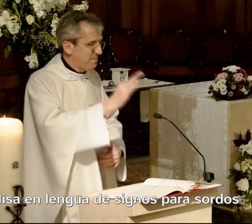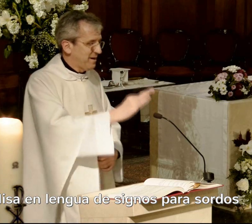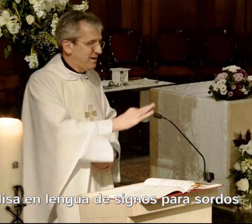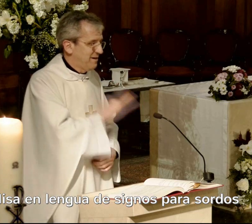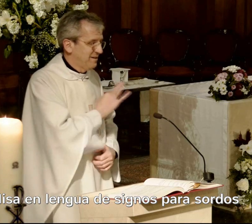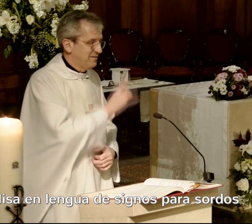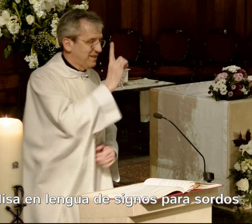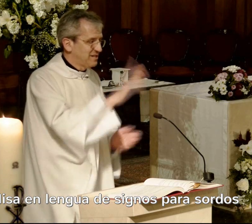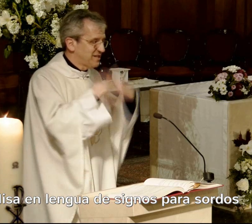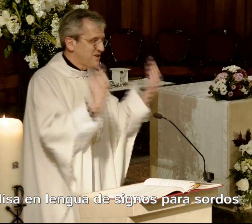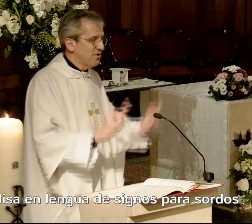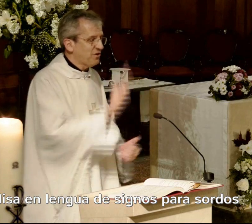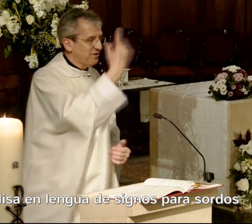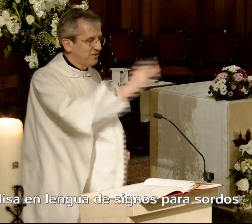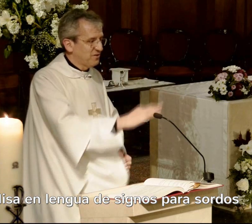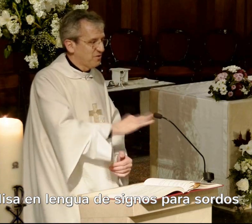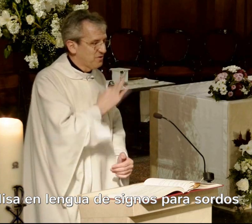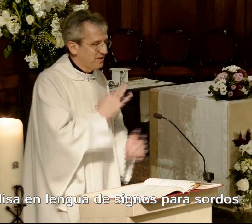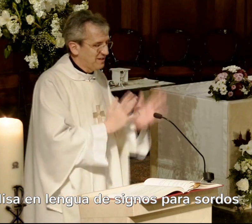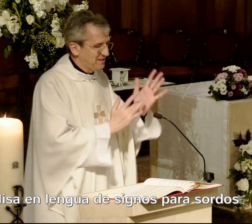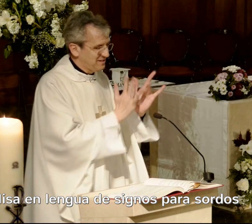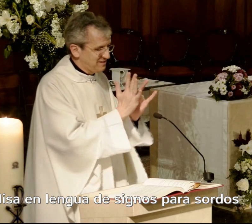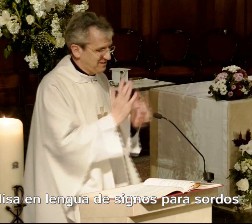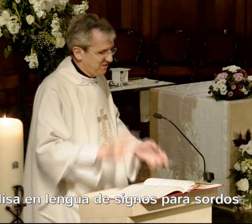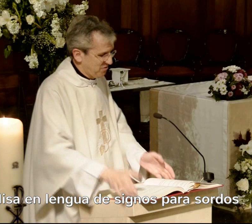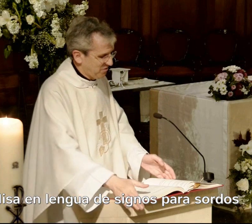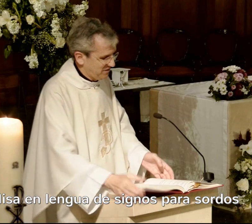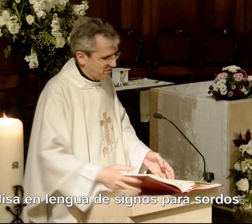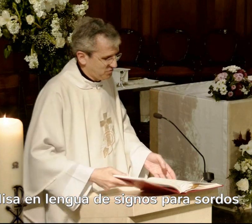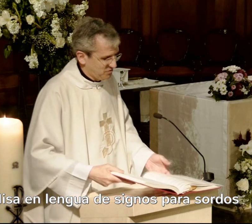Palabra del Señor. Gloria a ti, Señor Jesús.